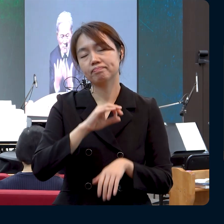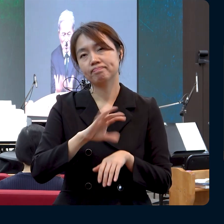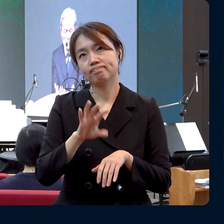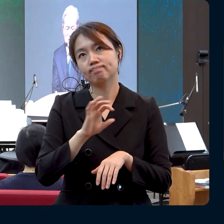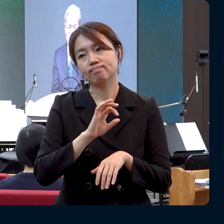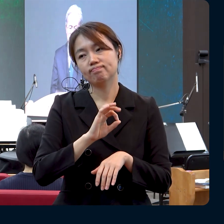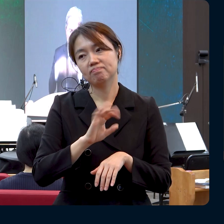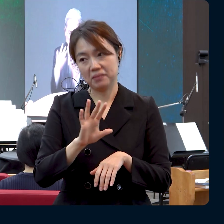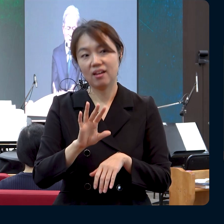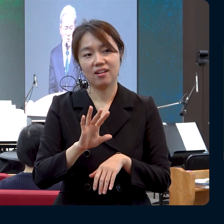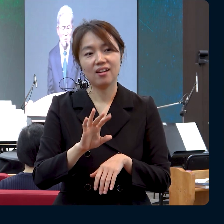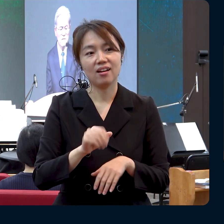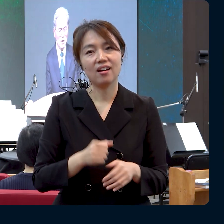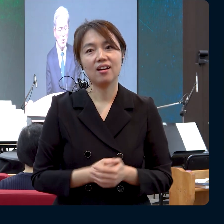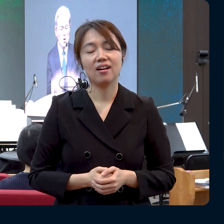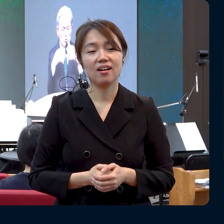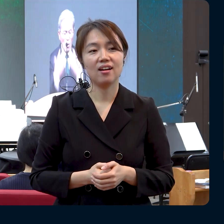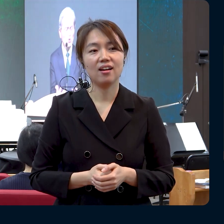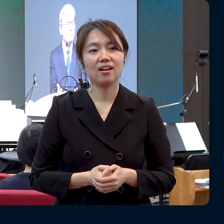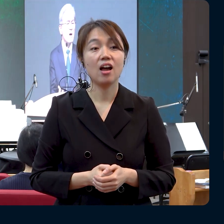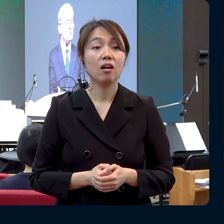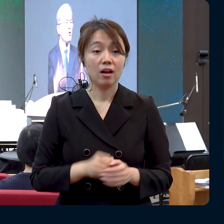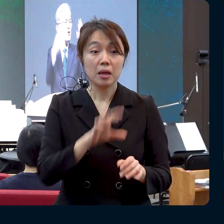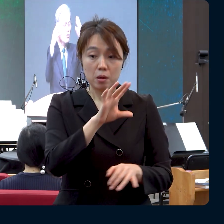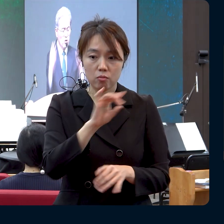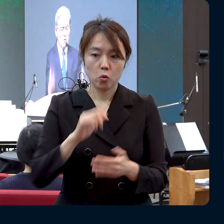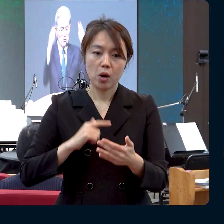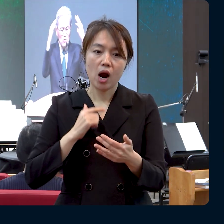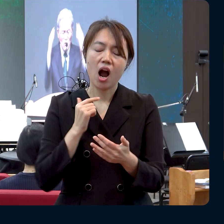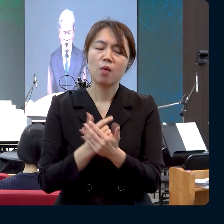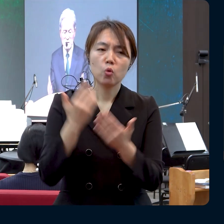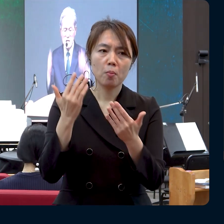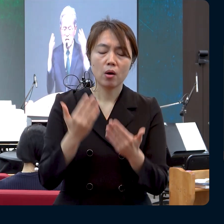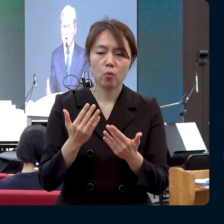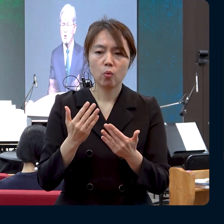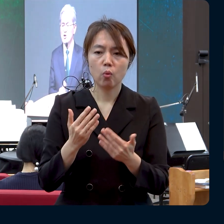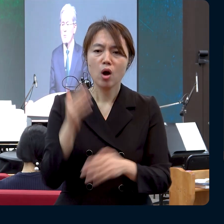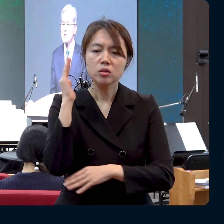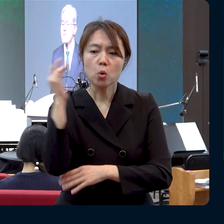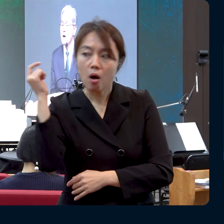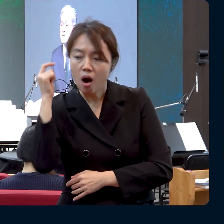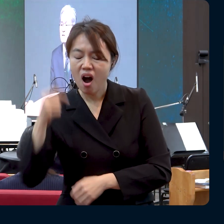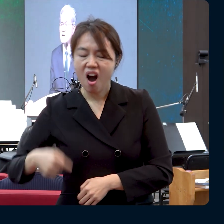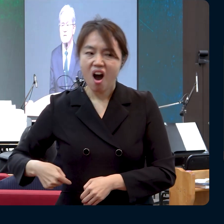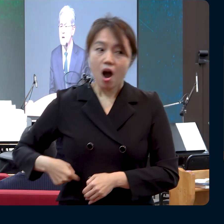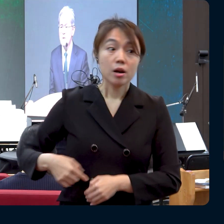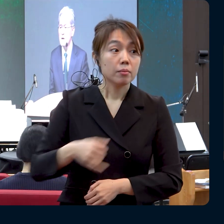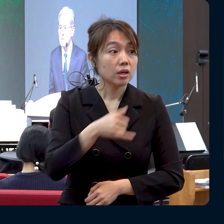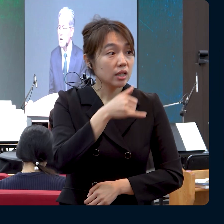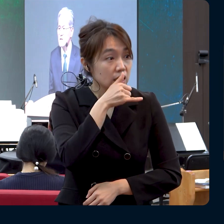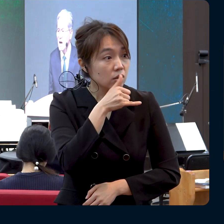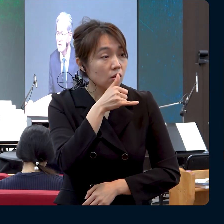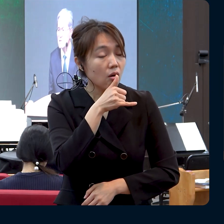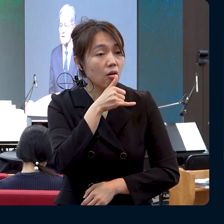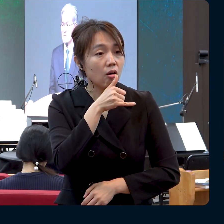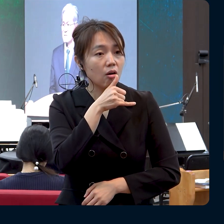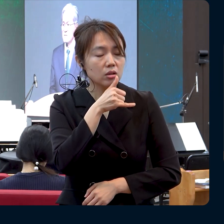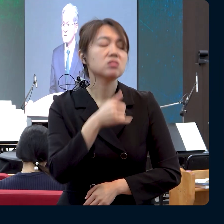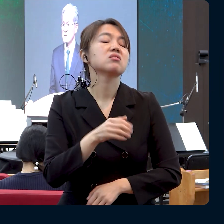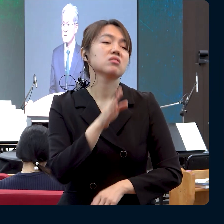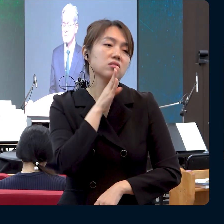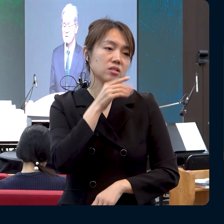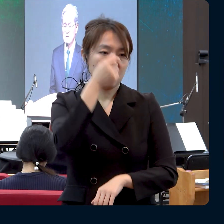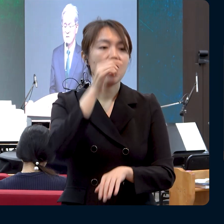정말 감동받고 자극받고 때로 도전받고 두렵고 떨리는 그런 것이 없는 마음은 예배의 마음이 아니에요.